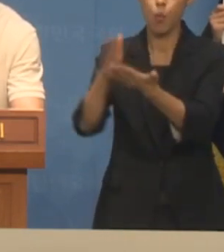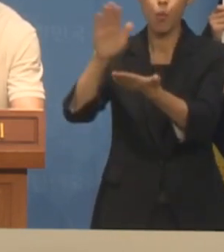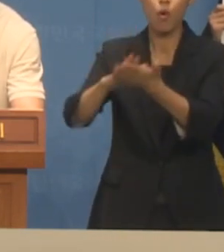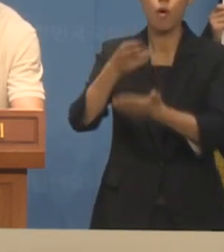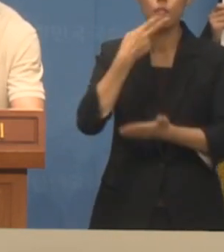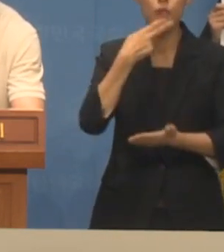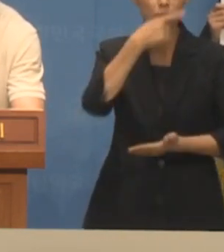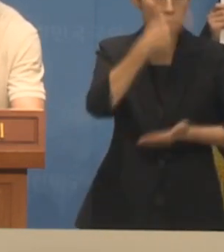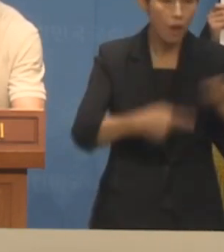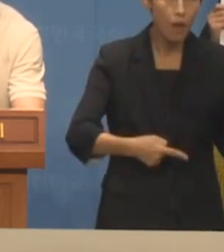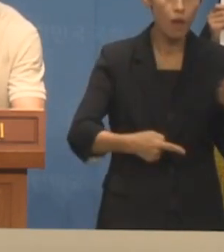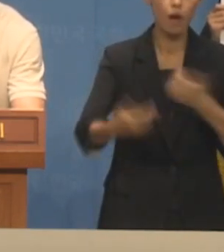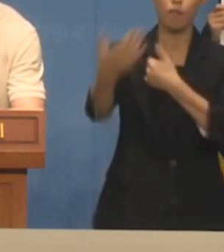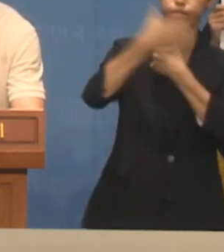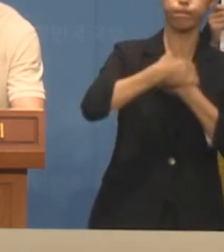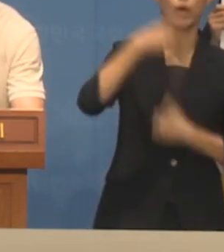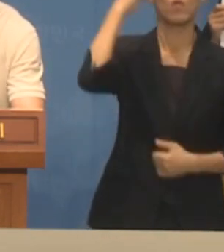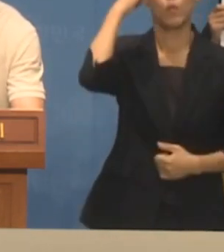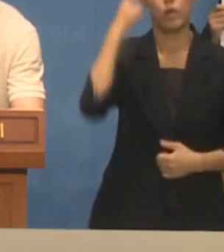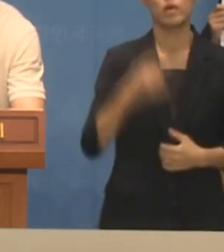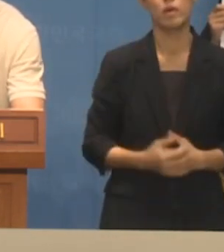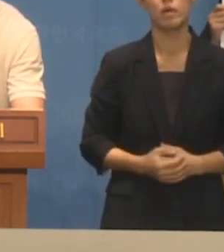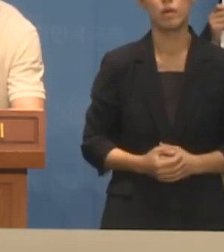발생한 피해를 왜 저희가 감당해야 될까요?